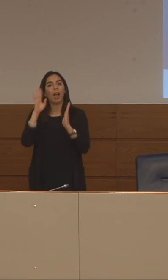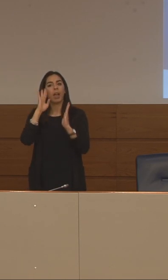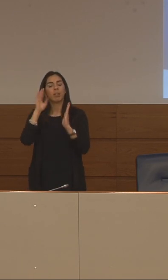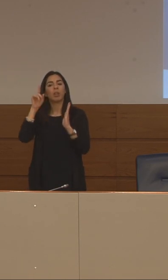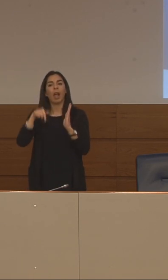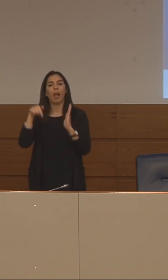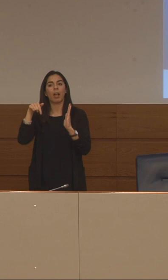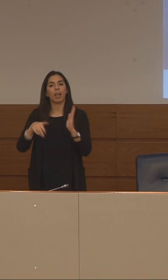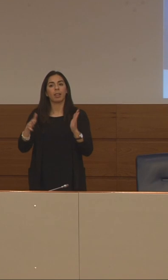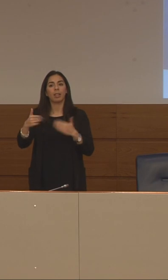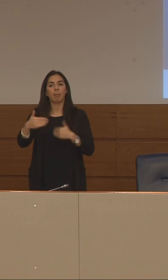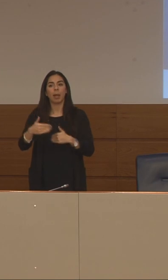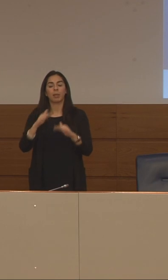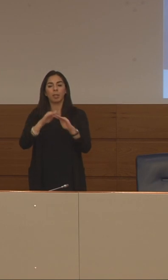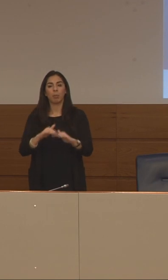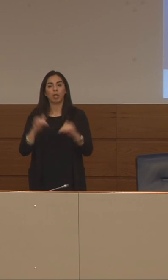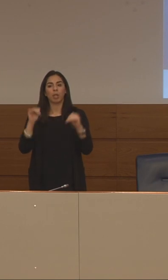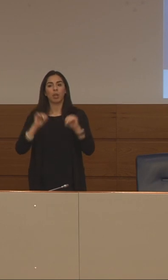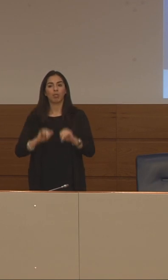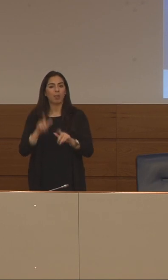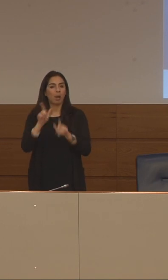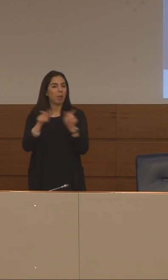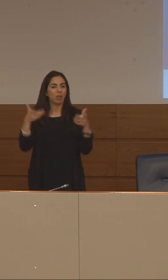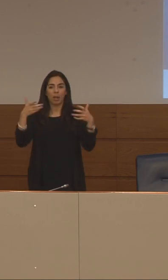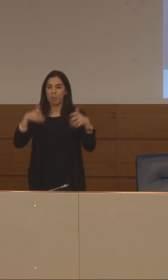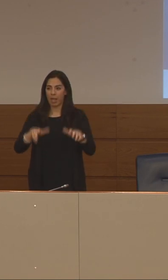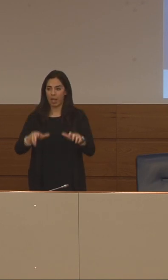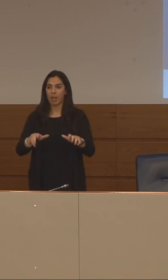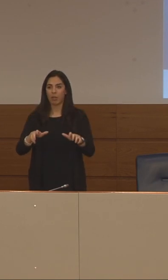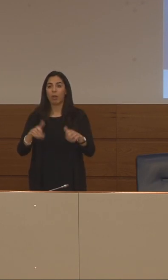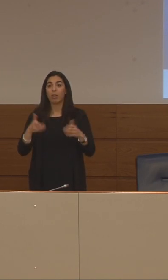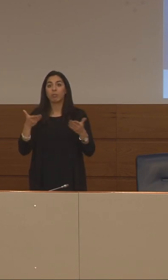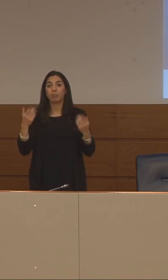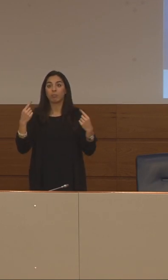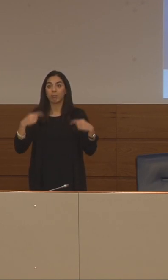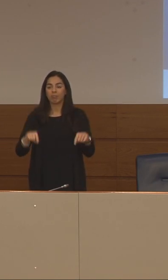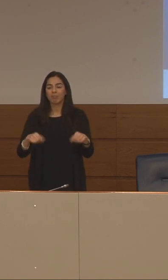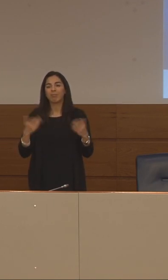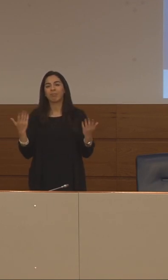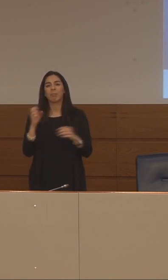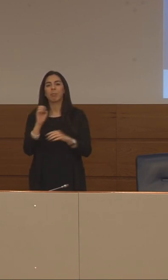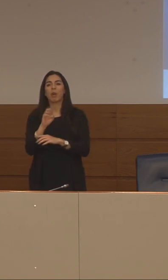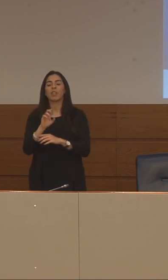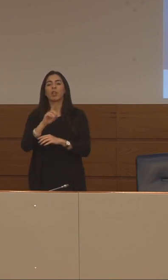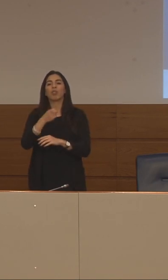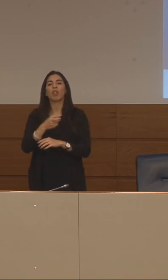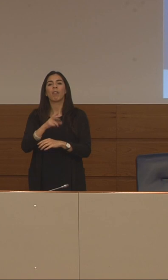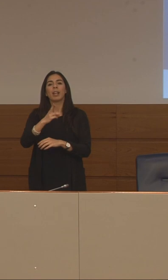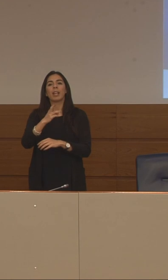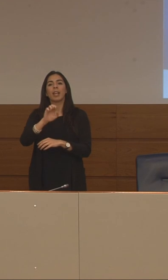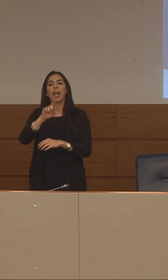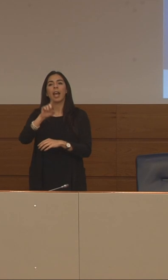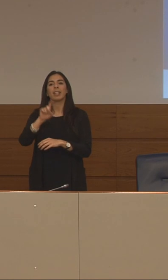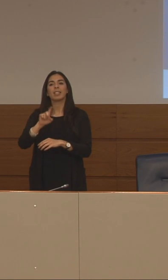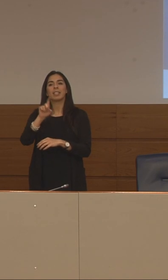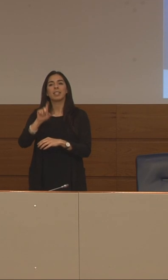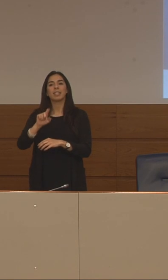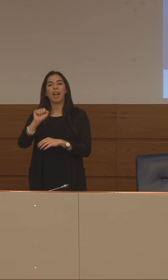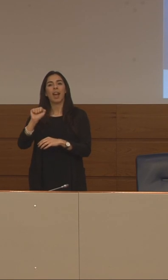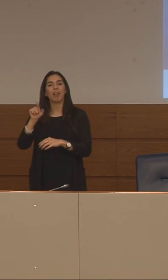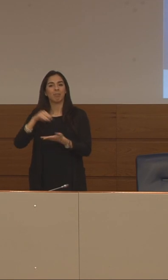dipartimento e su questo ovviamente il professor giovanni rezza che qui accanto a me lo vedo